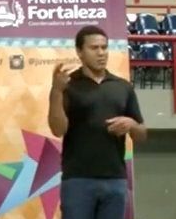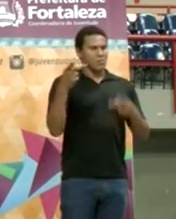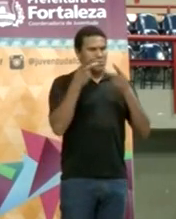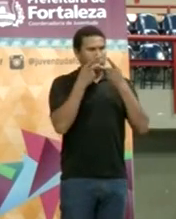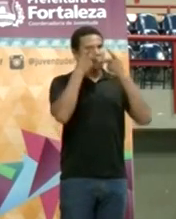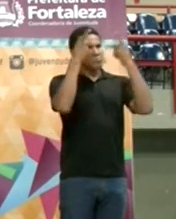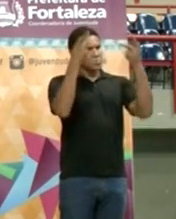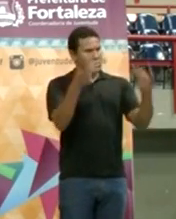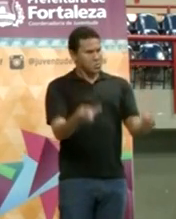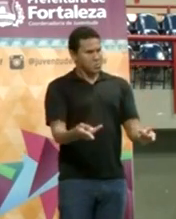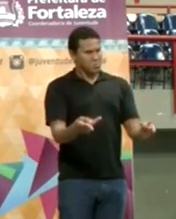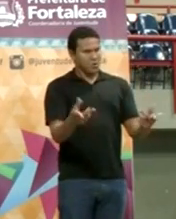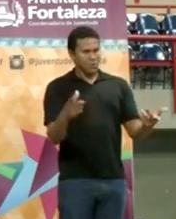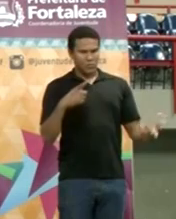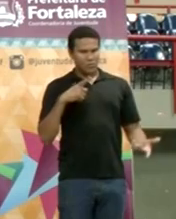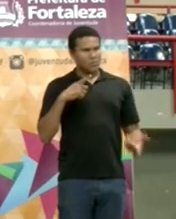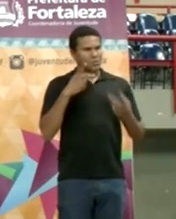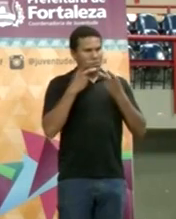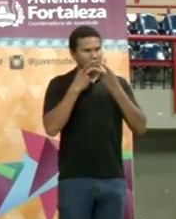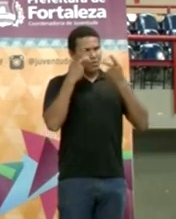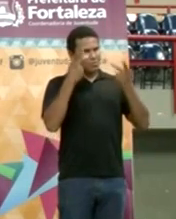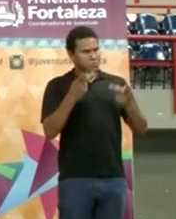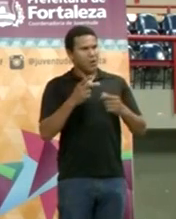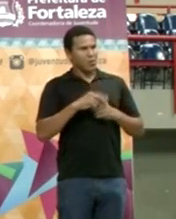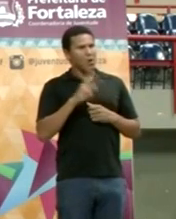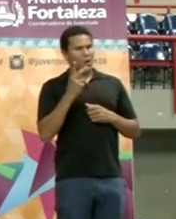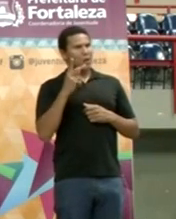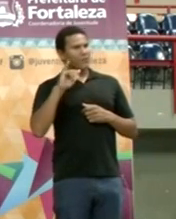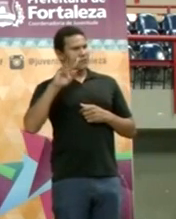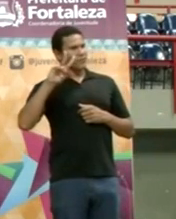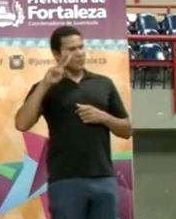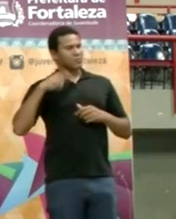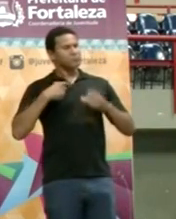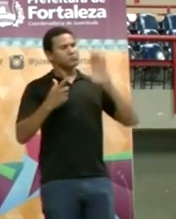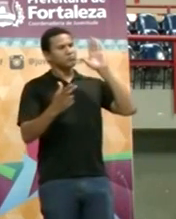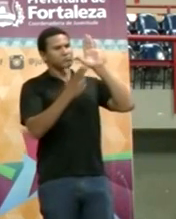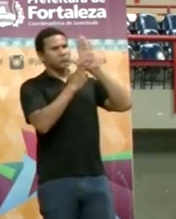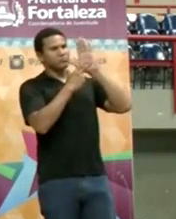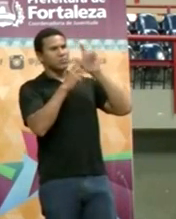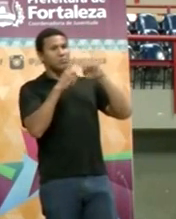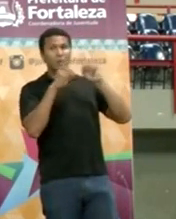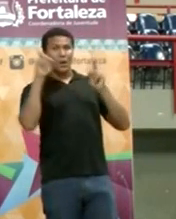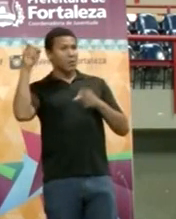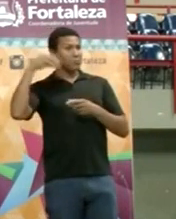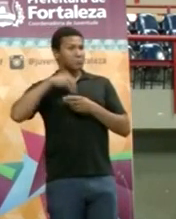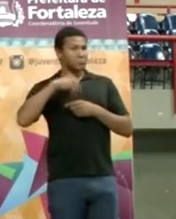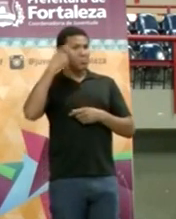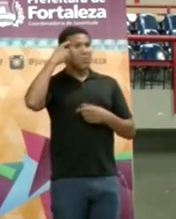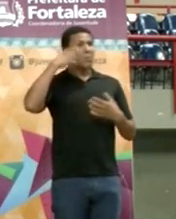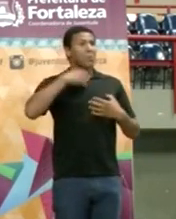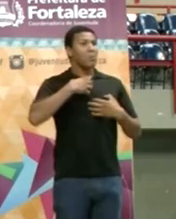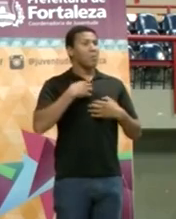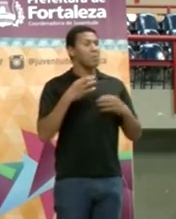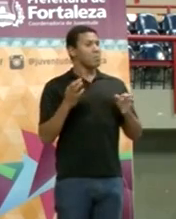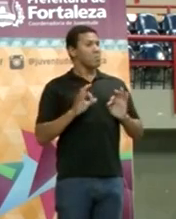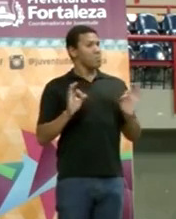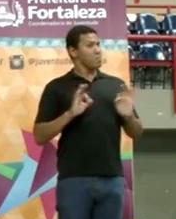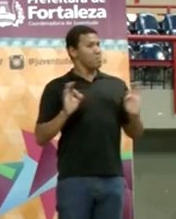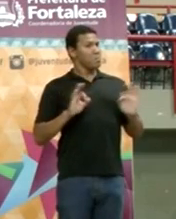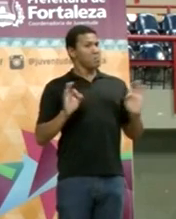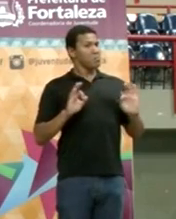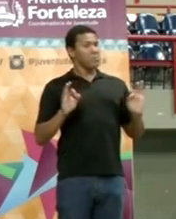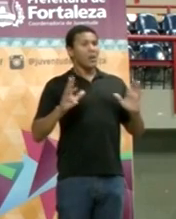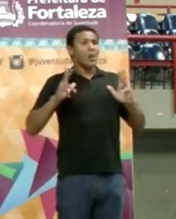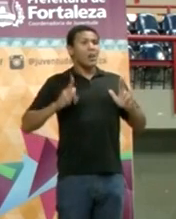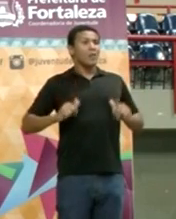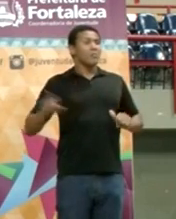E esse jogador de basquete americano não tem nenhum sintoma relacionado à AIDS. E os próprios médicos dele